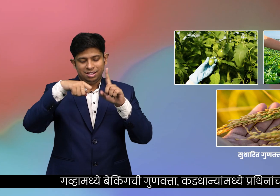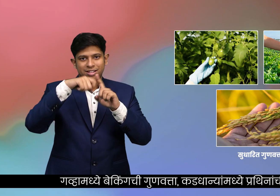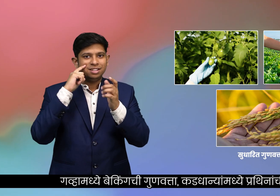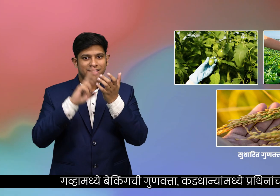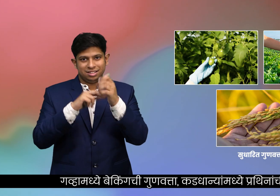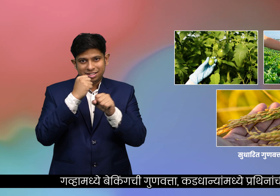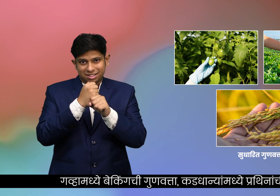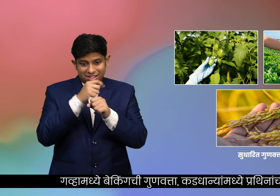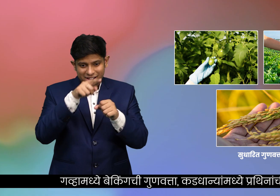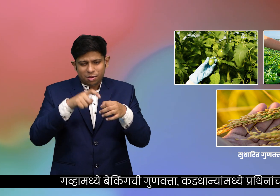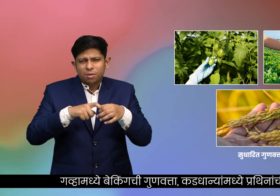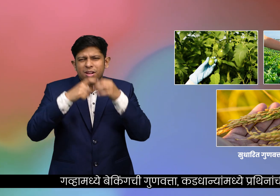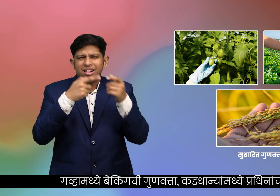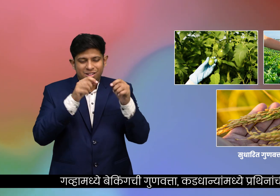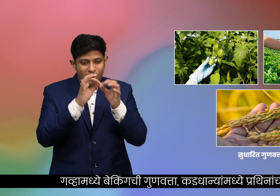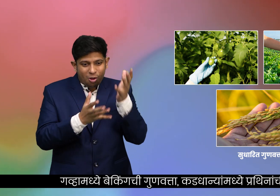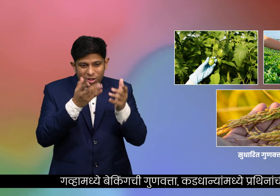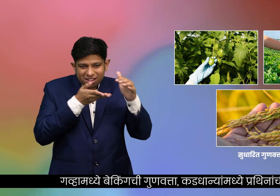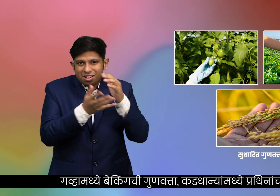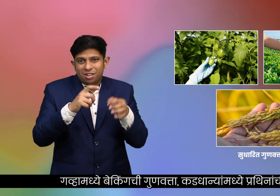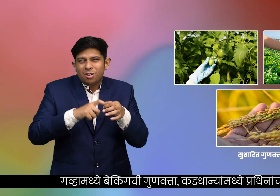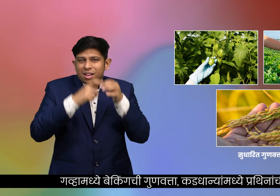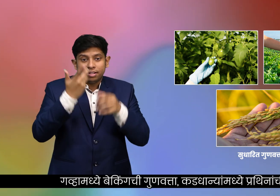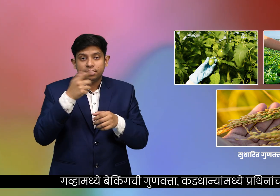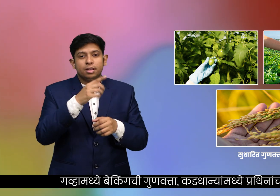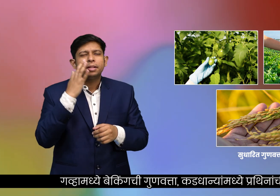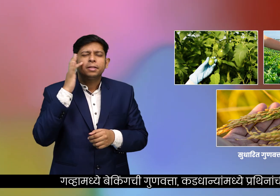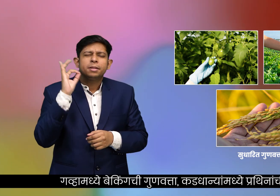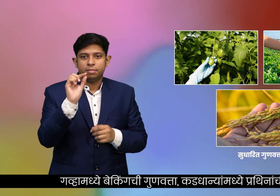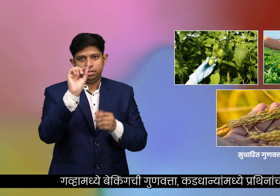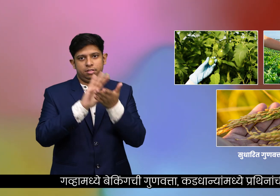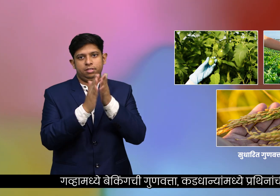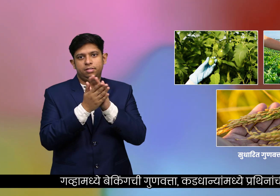गव्हामध्ये बेकिंगची गुणवत्ता, कडधान्यामध्ये प्रथिनांची गुणवत्ता,